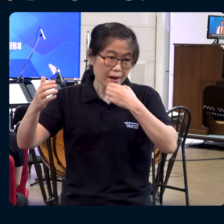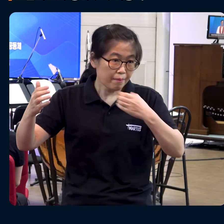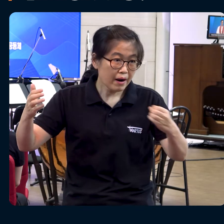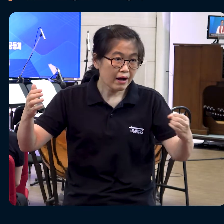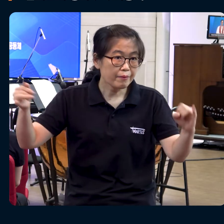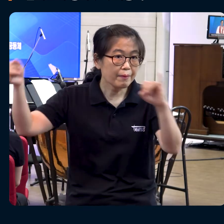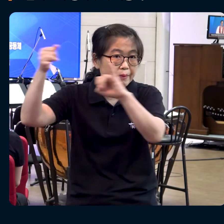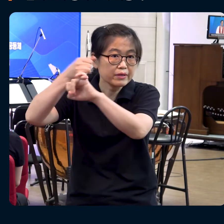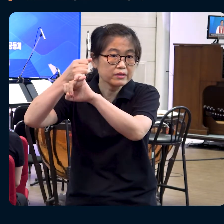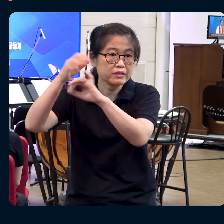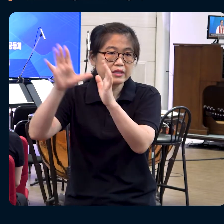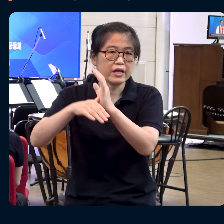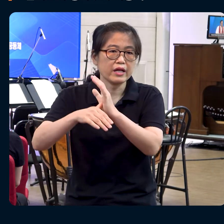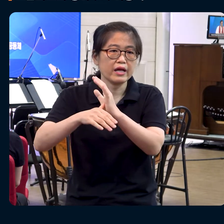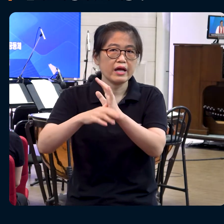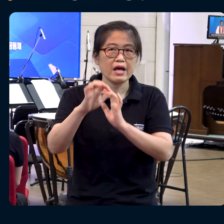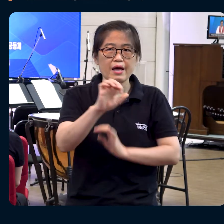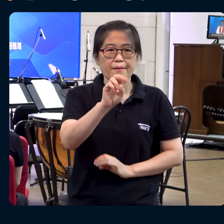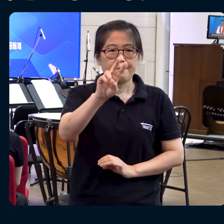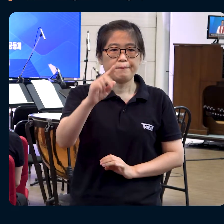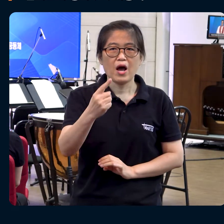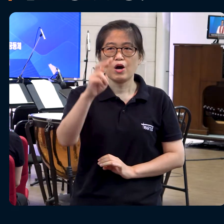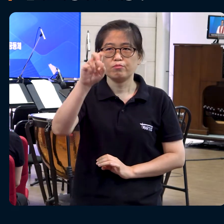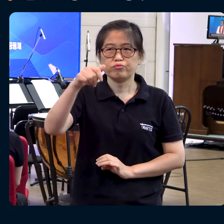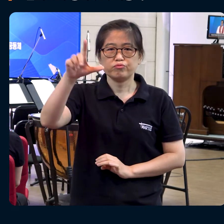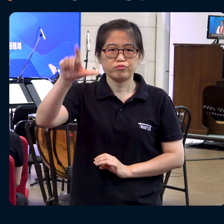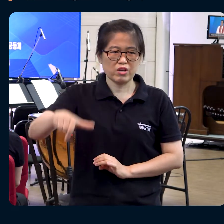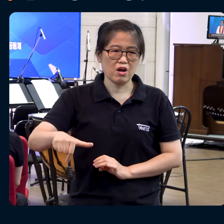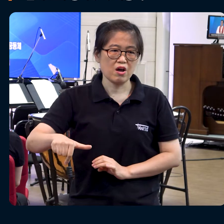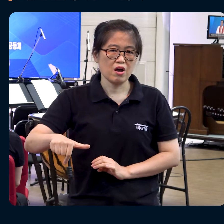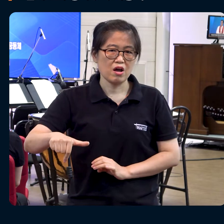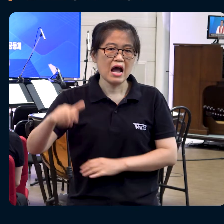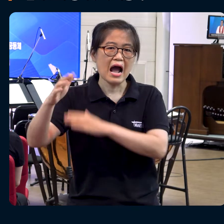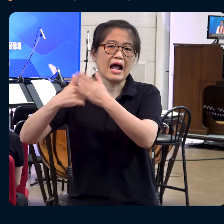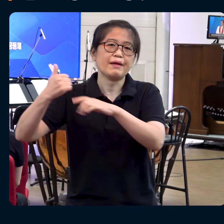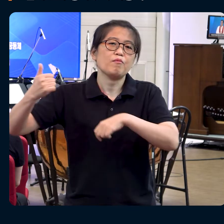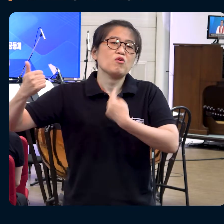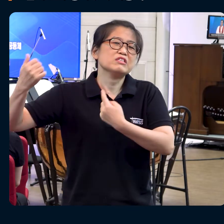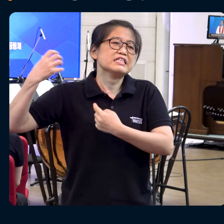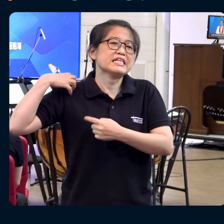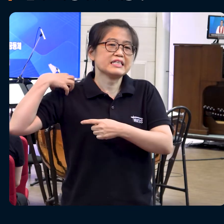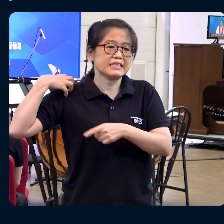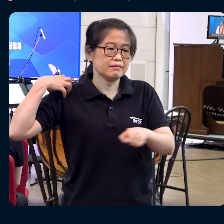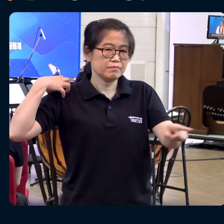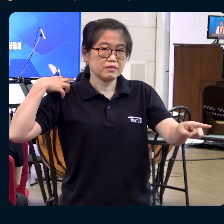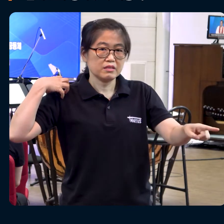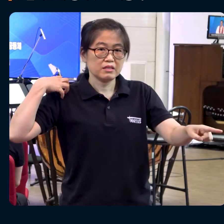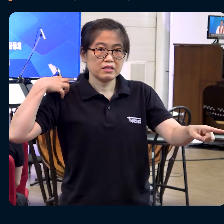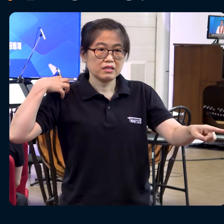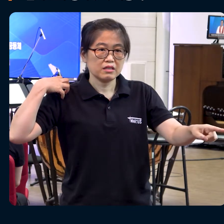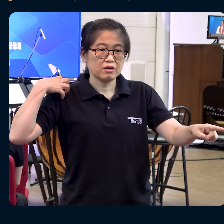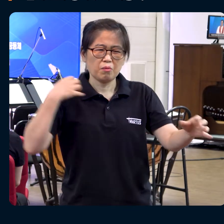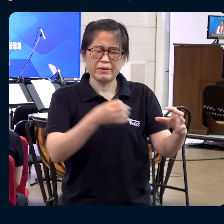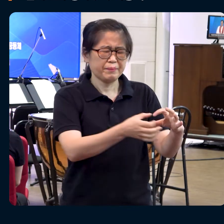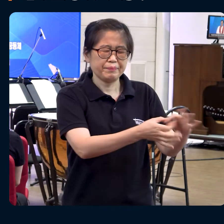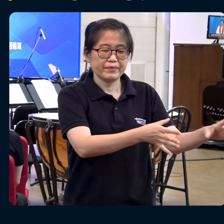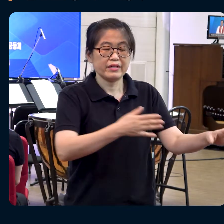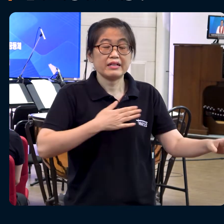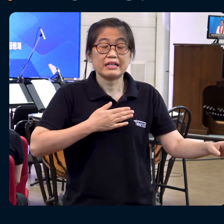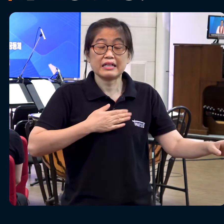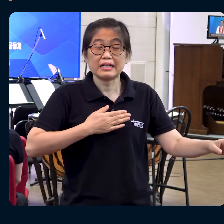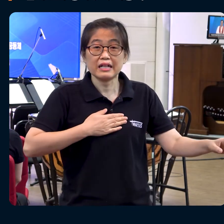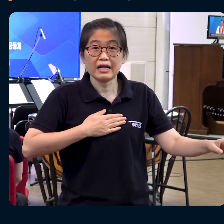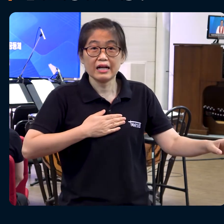하나님이 아브라함과 맺으신 그 언약은요, 편무적 계약이었다. 무슨 얘기예요? 네가 어떻게